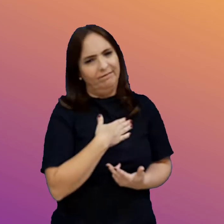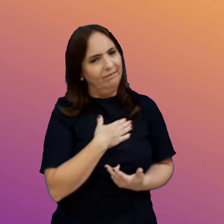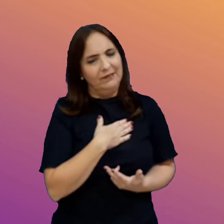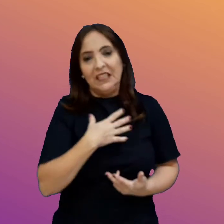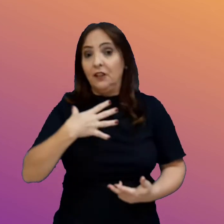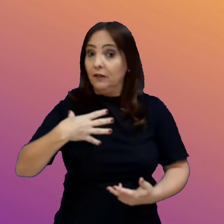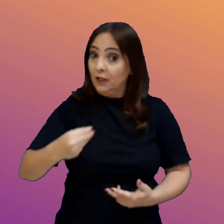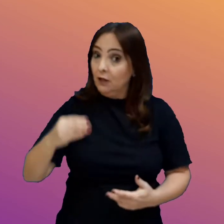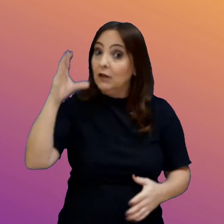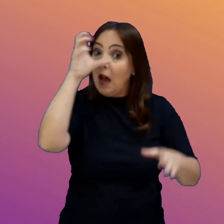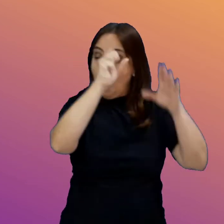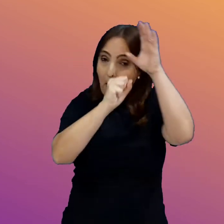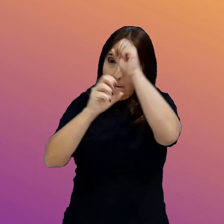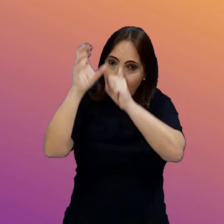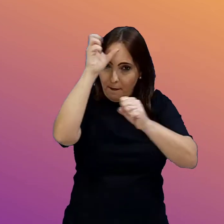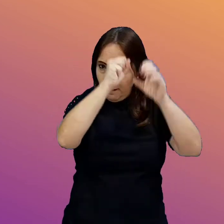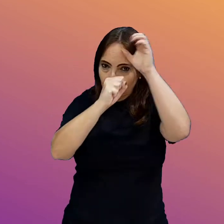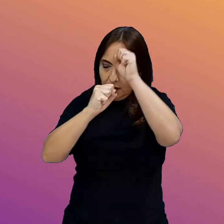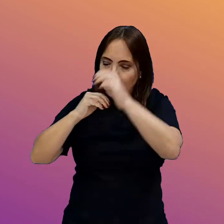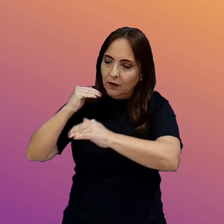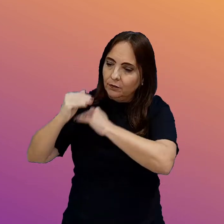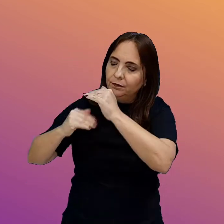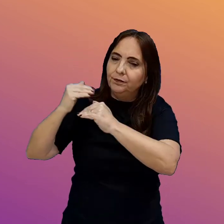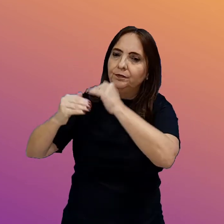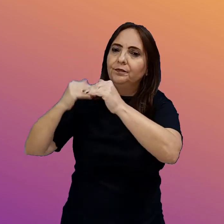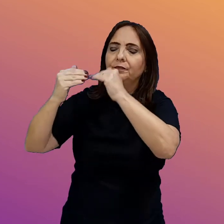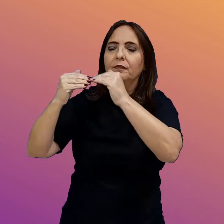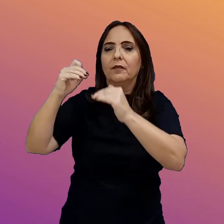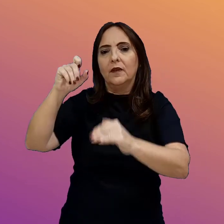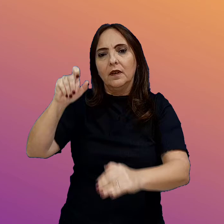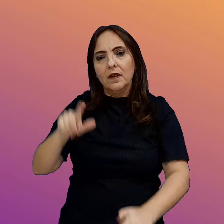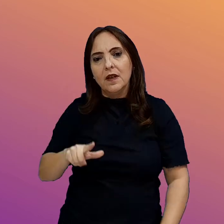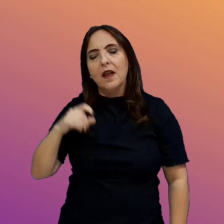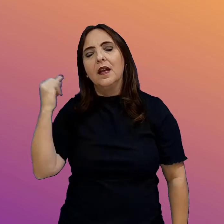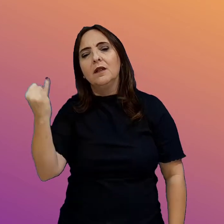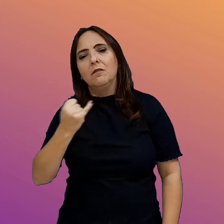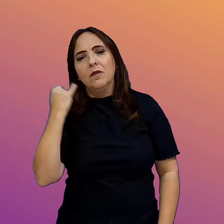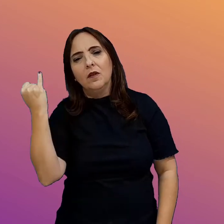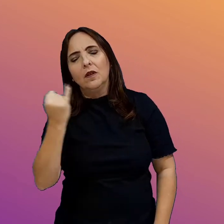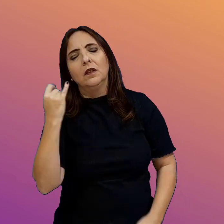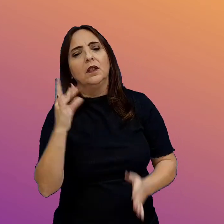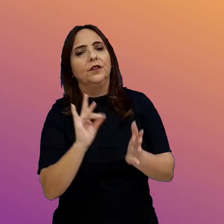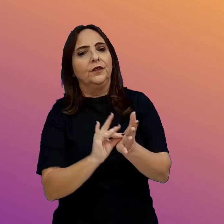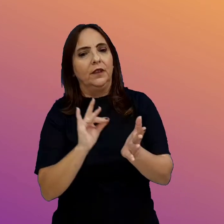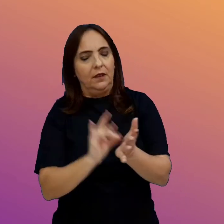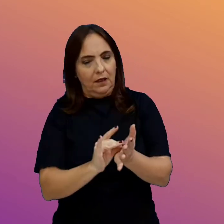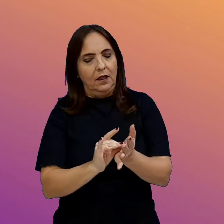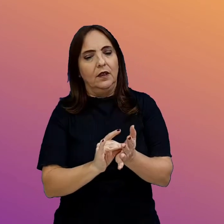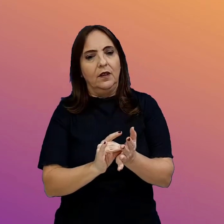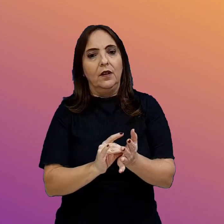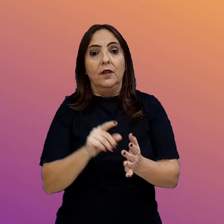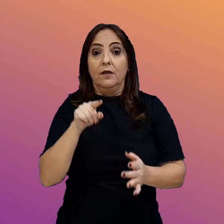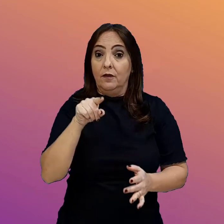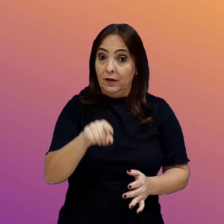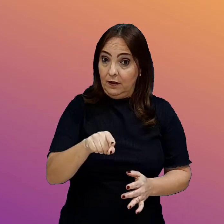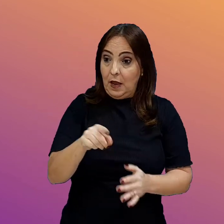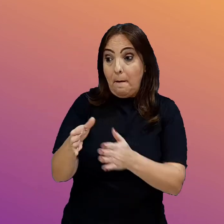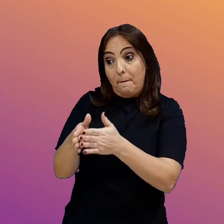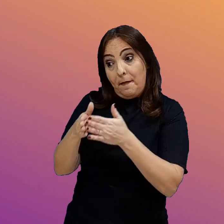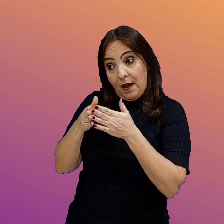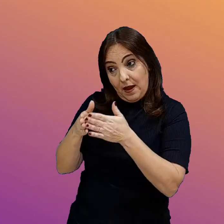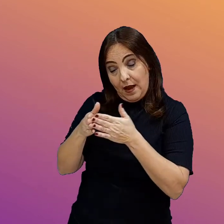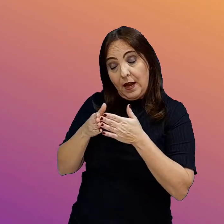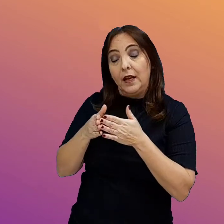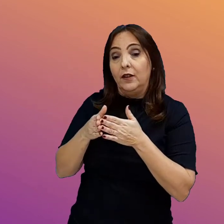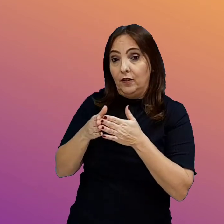estão aprendendo. E para isso é imprescindível que, além de você delegar a tarefa,